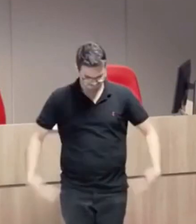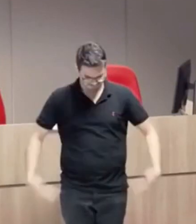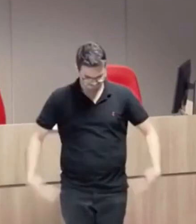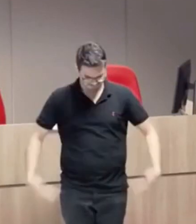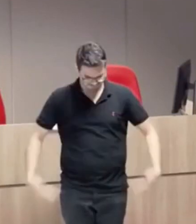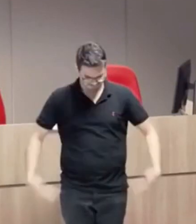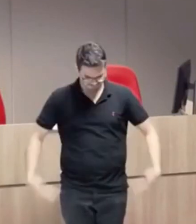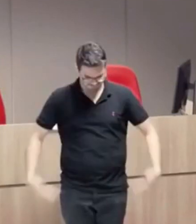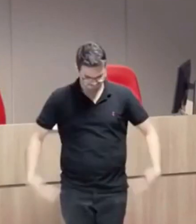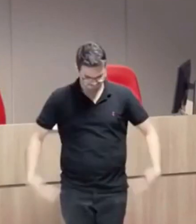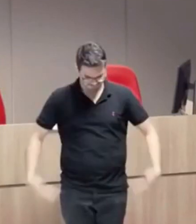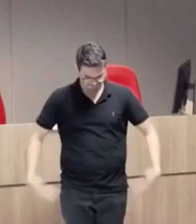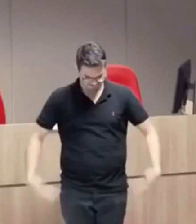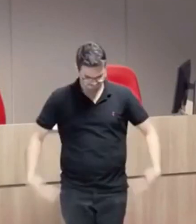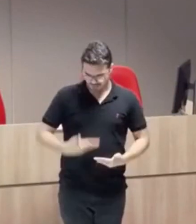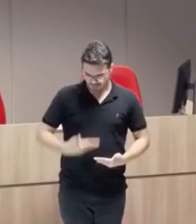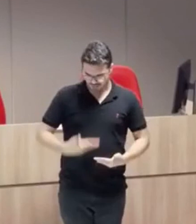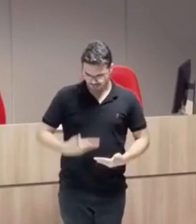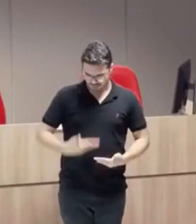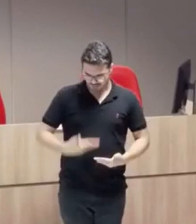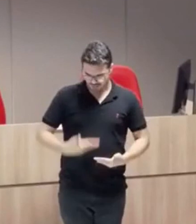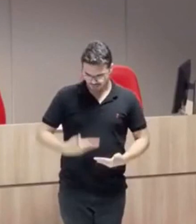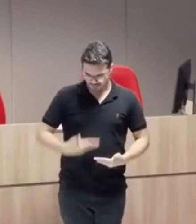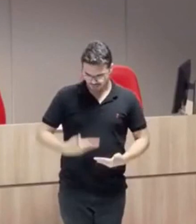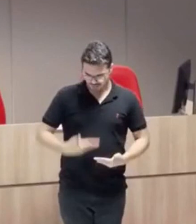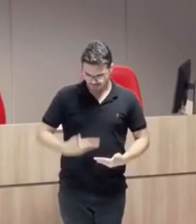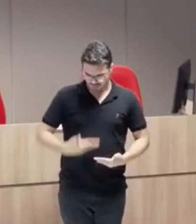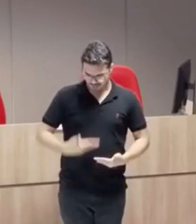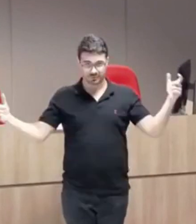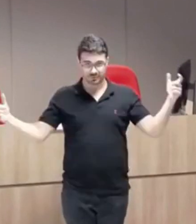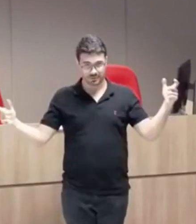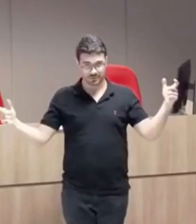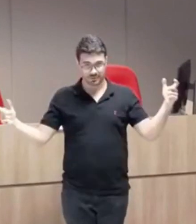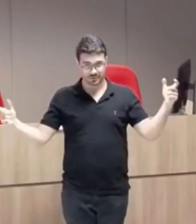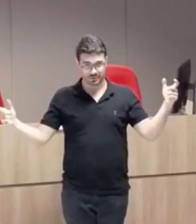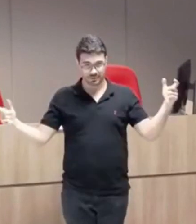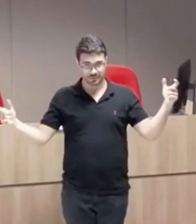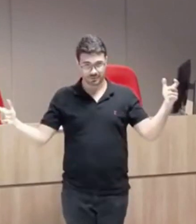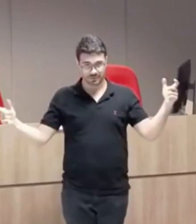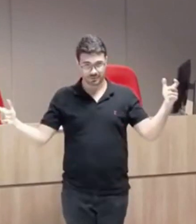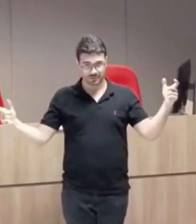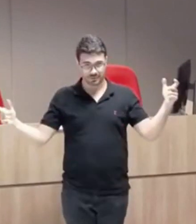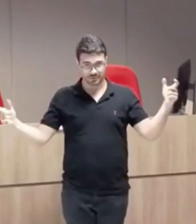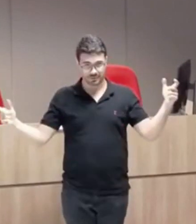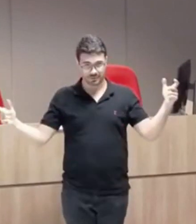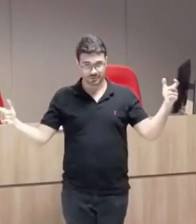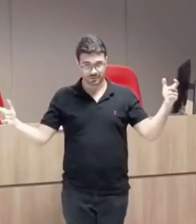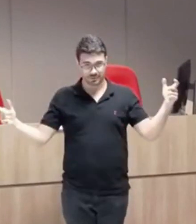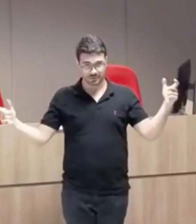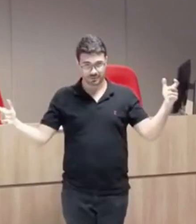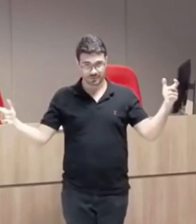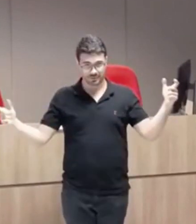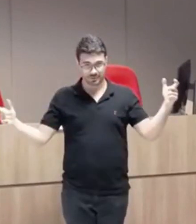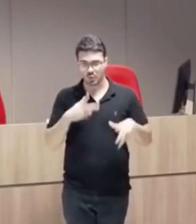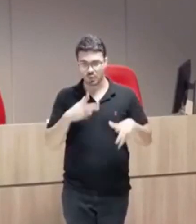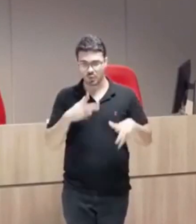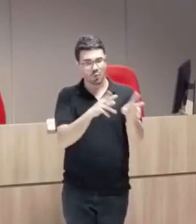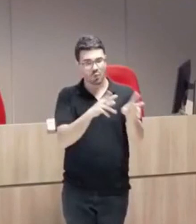precisavam, ou menores, e em grande parte dos locais não tem roupa, é padronizada,